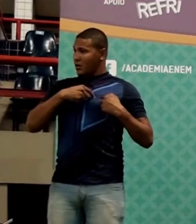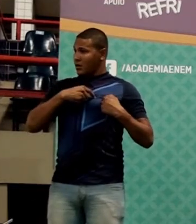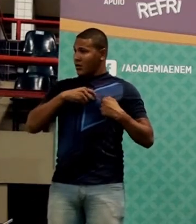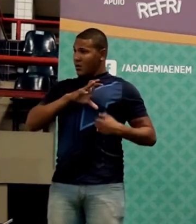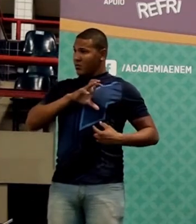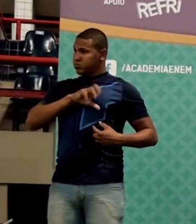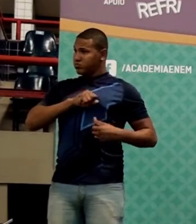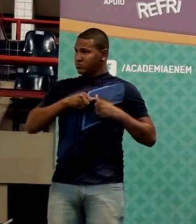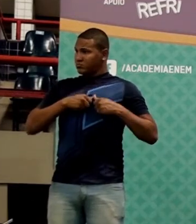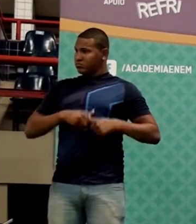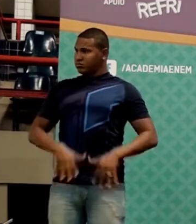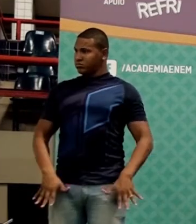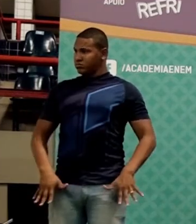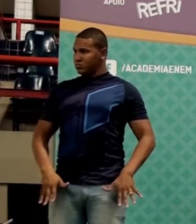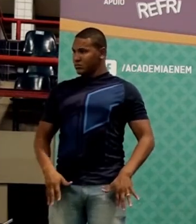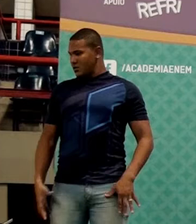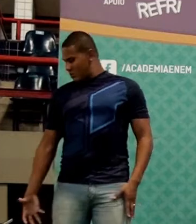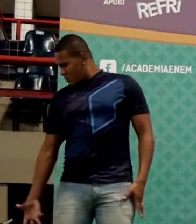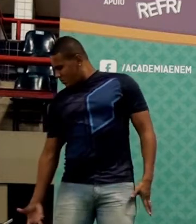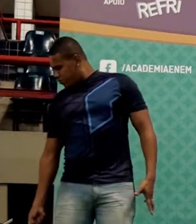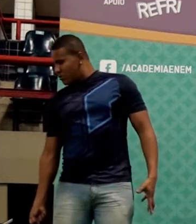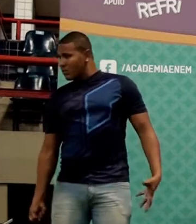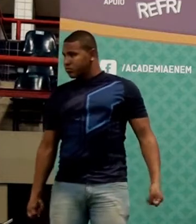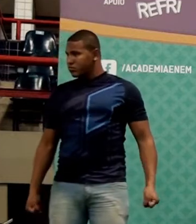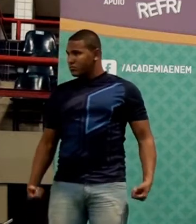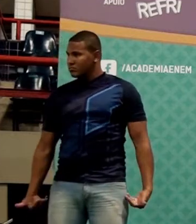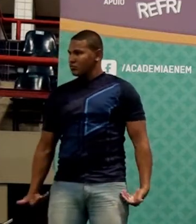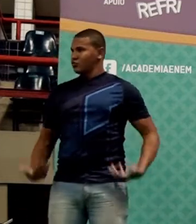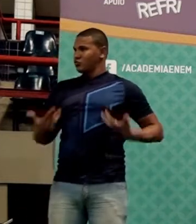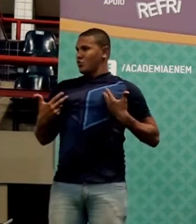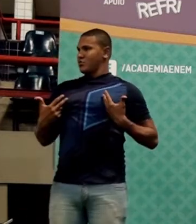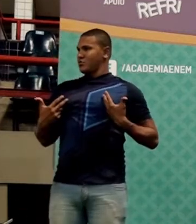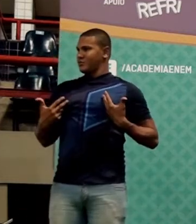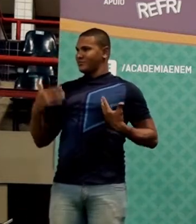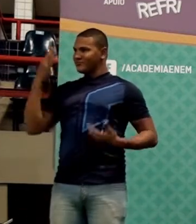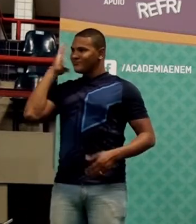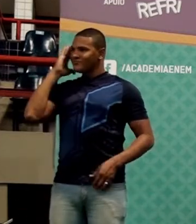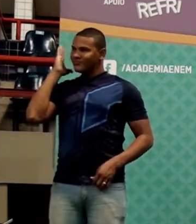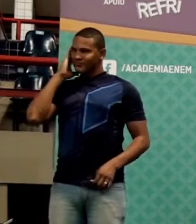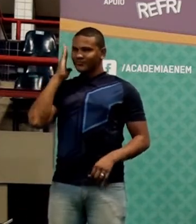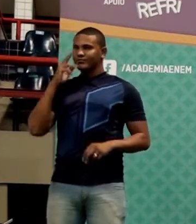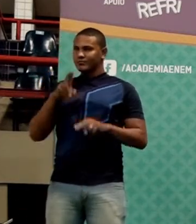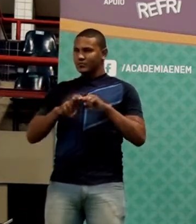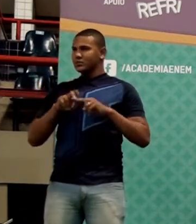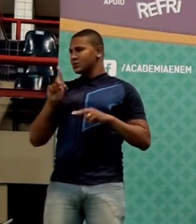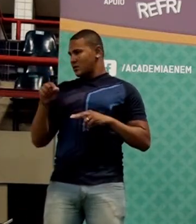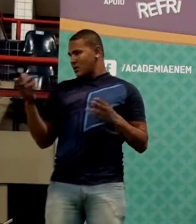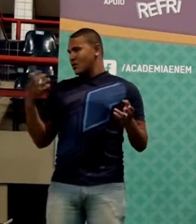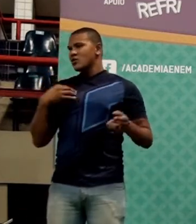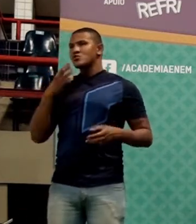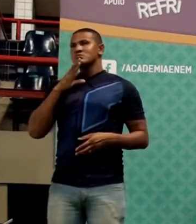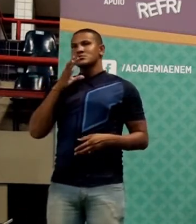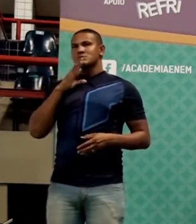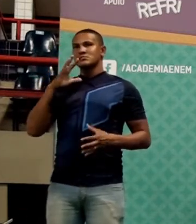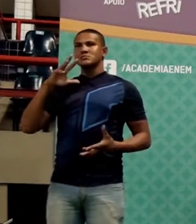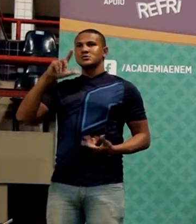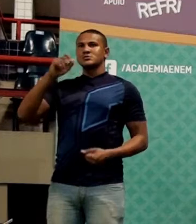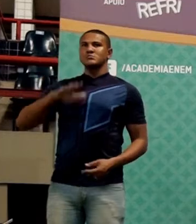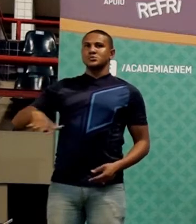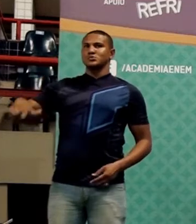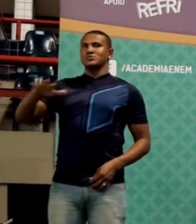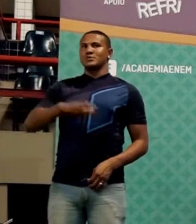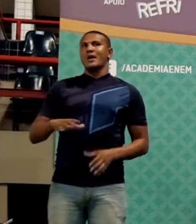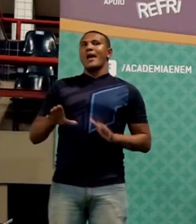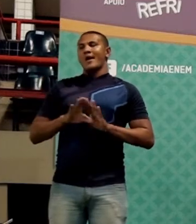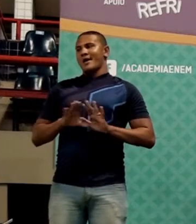de português, mas a gente fala de educação física, fala da história, fala da biologia. Isso é conhecimento de mundo, é isso que vai garantir vocês numa redação